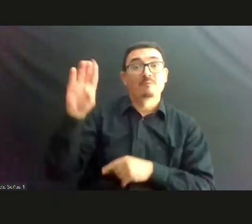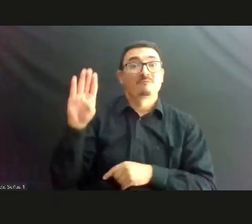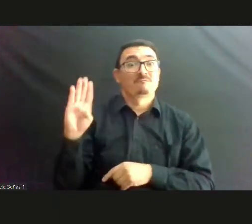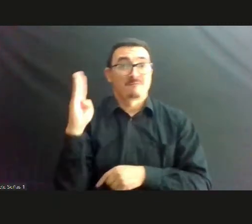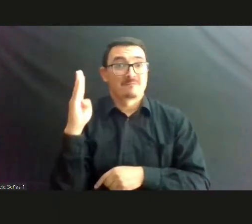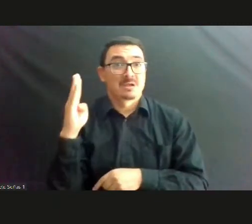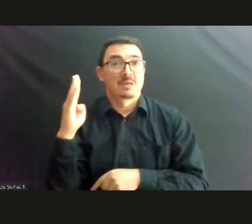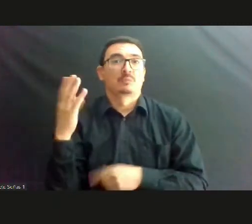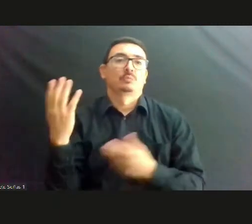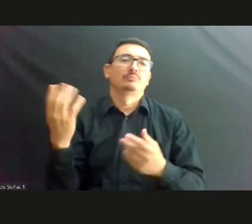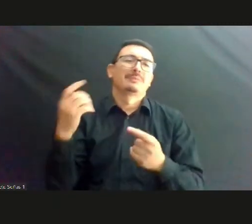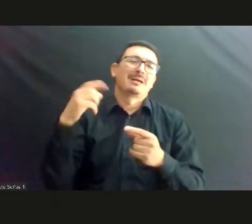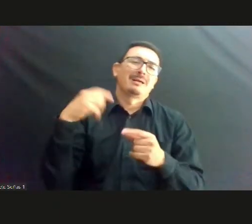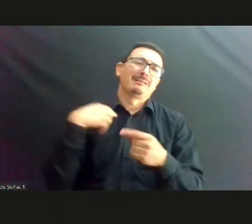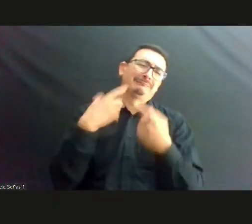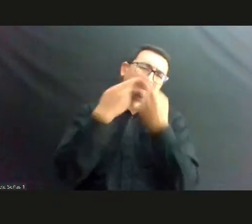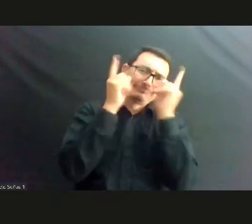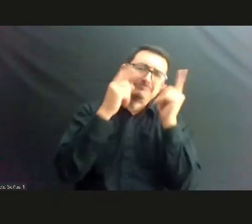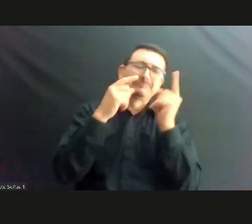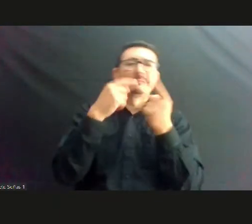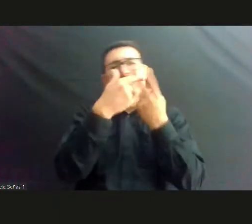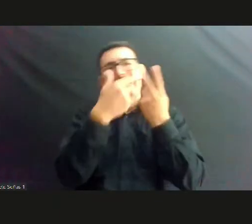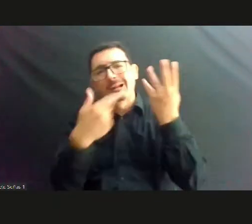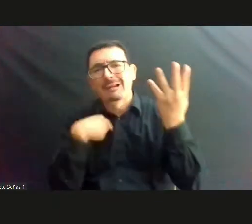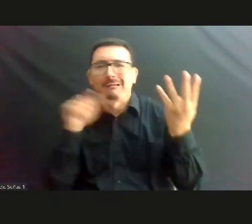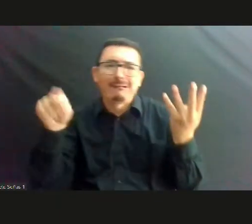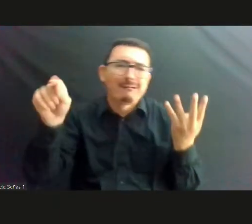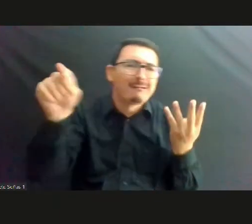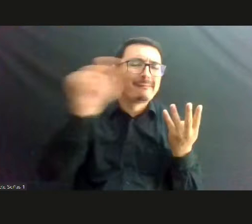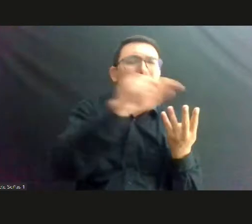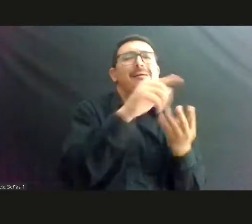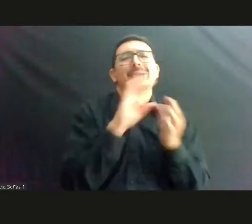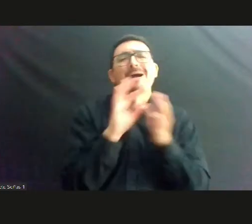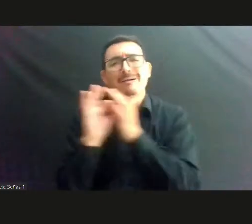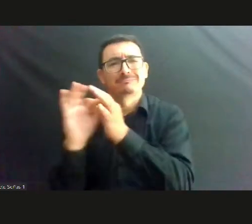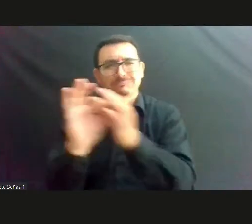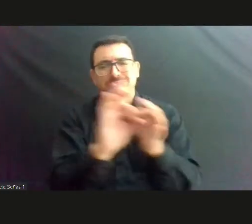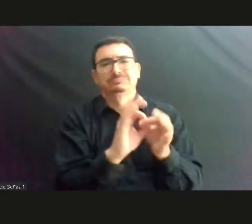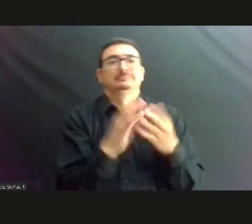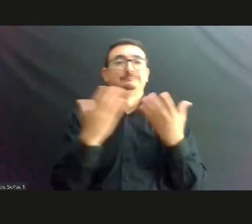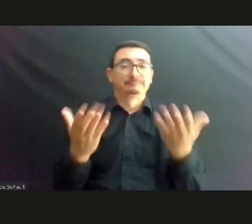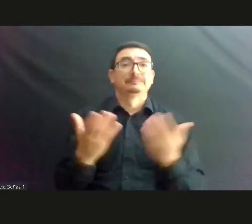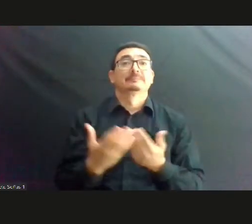a las diferentes instituciones, y desearles